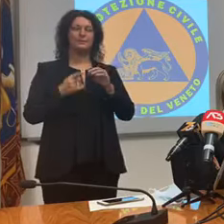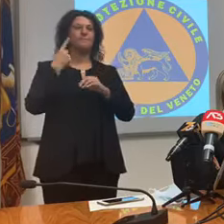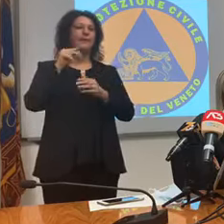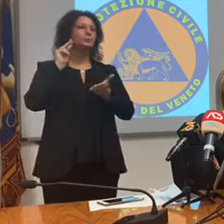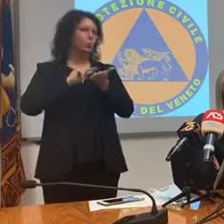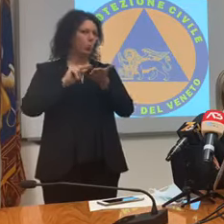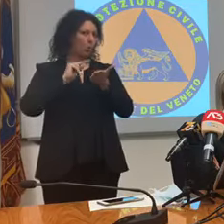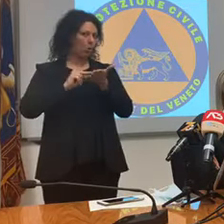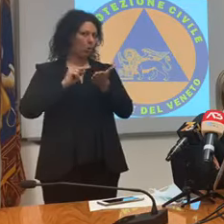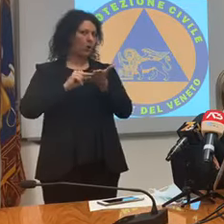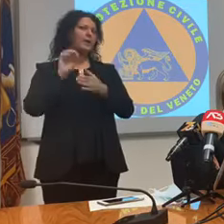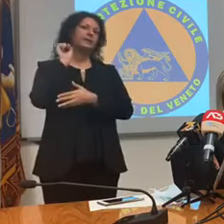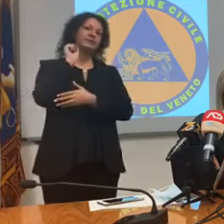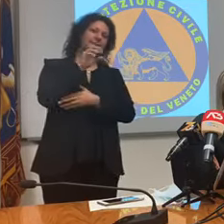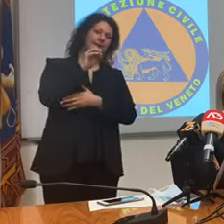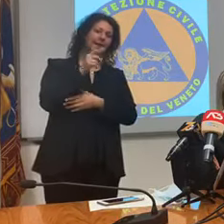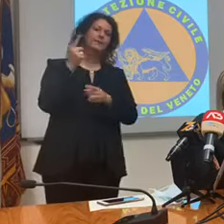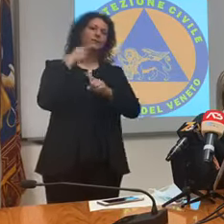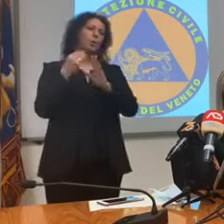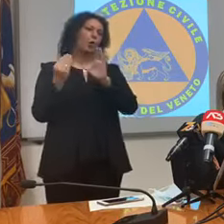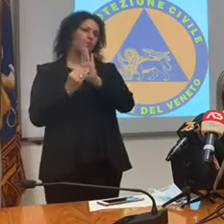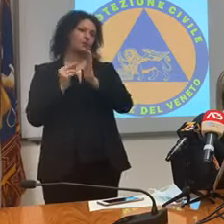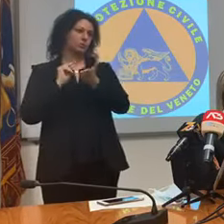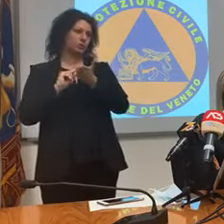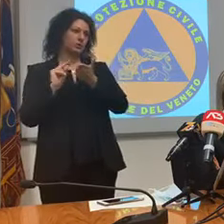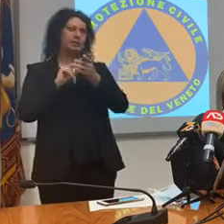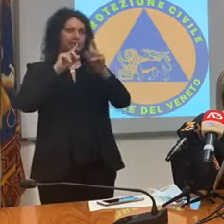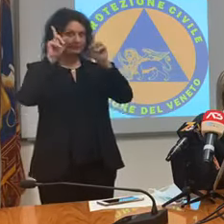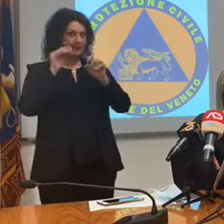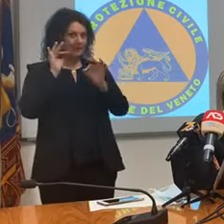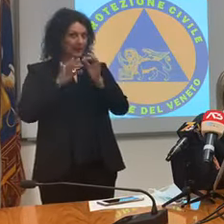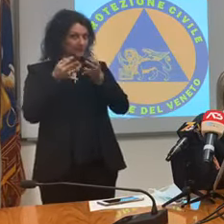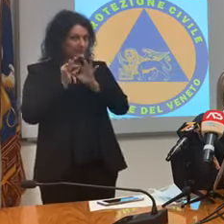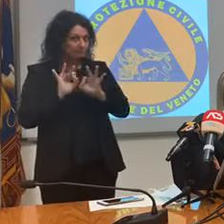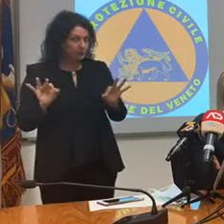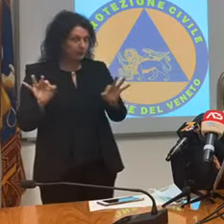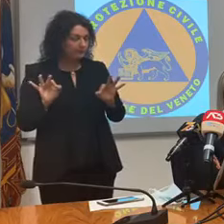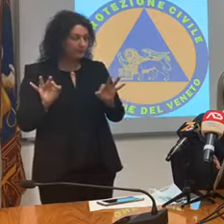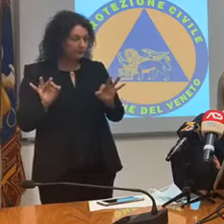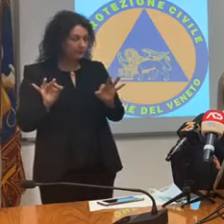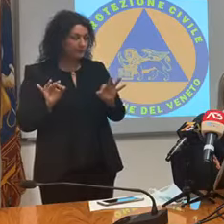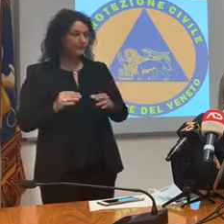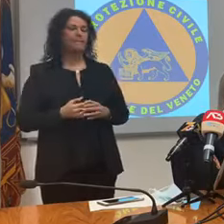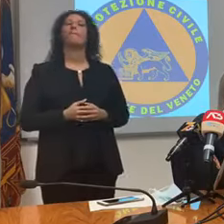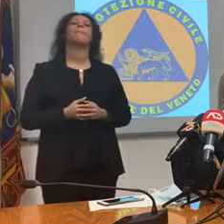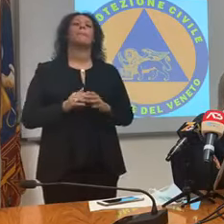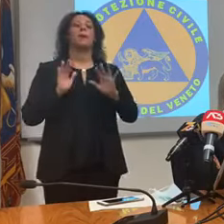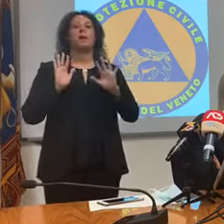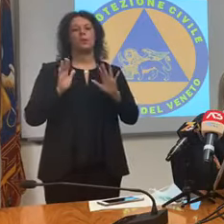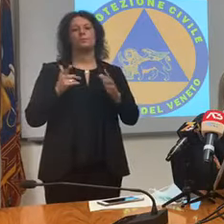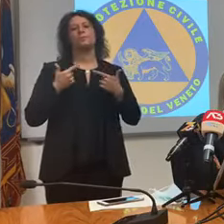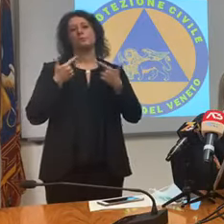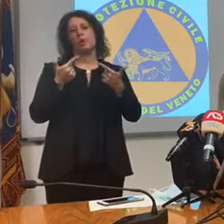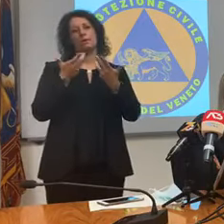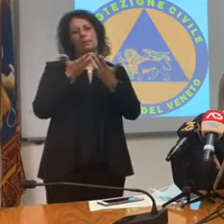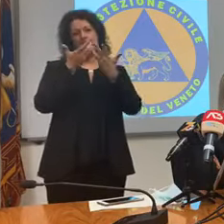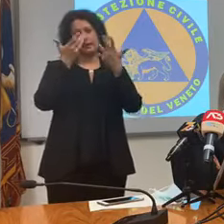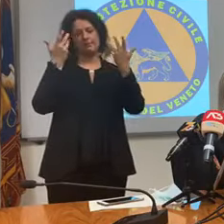scuola, docente e non docente, i test sono disponibili? Voglio dire. Allora, dobbiamo chiariamo perché sennò